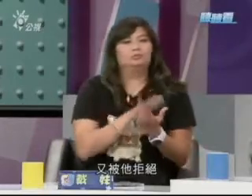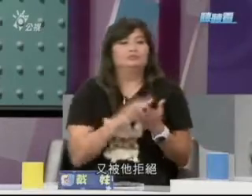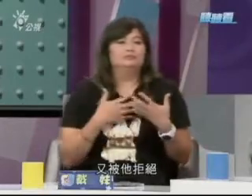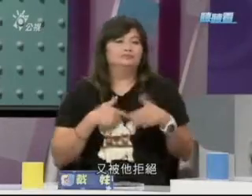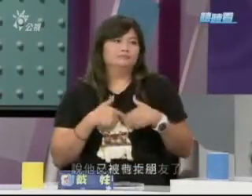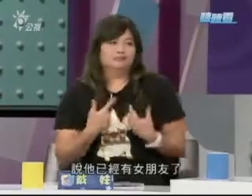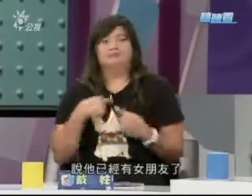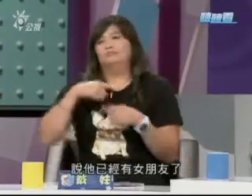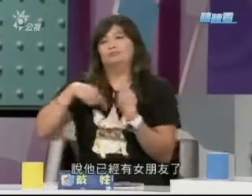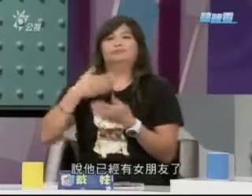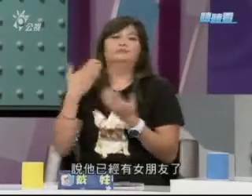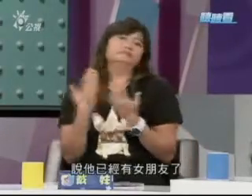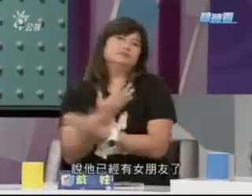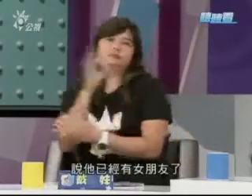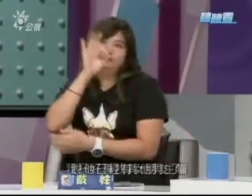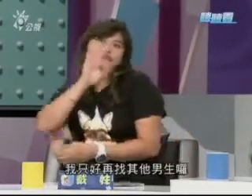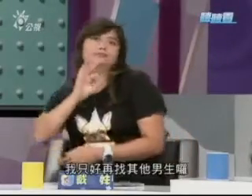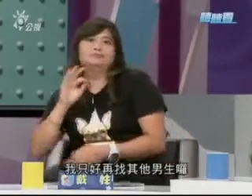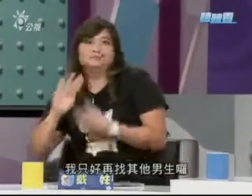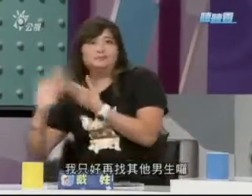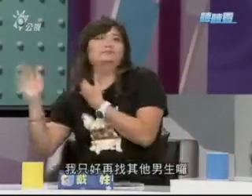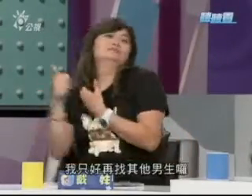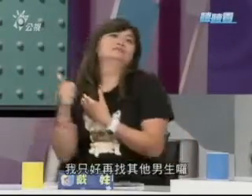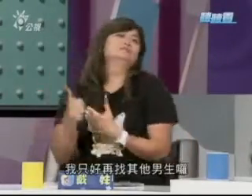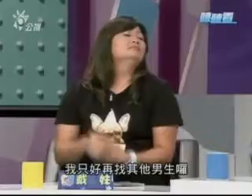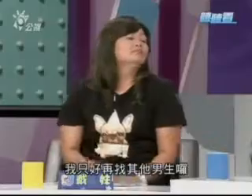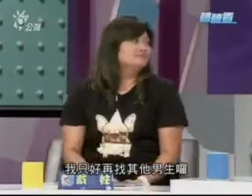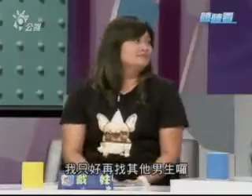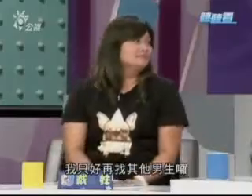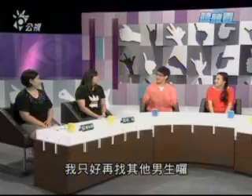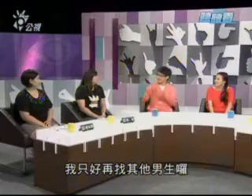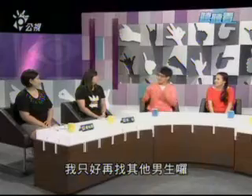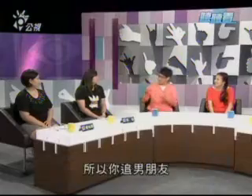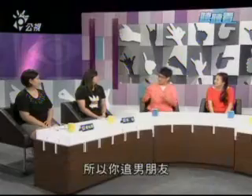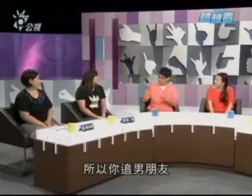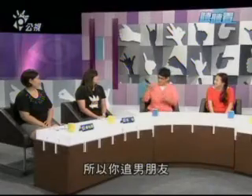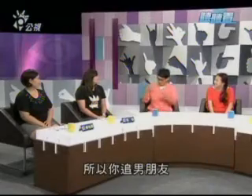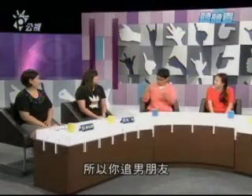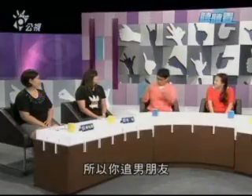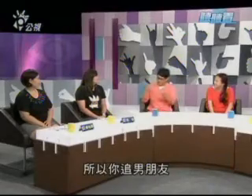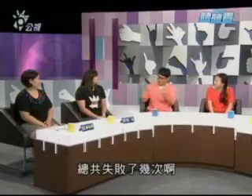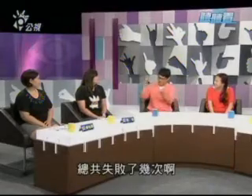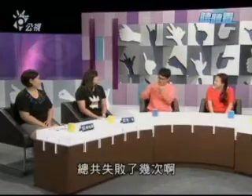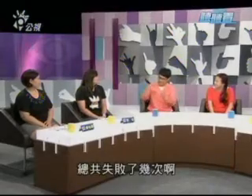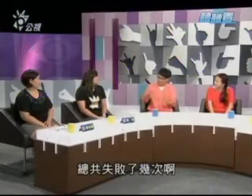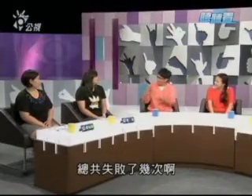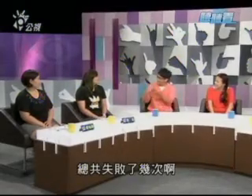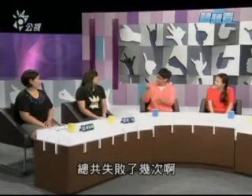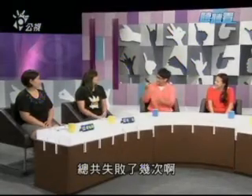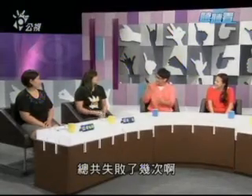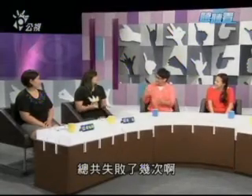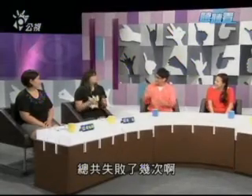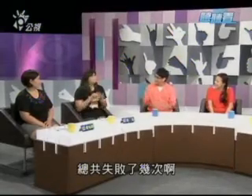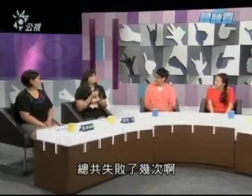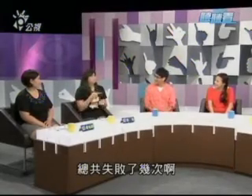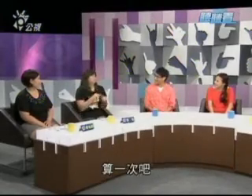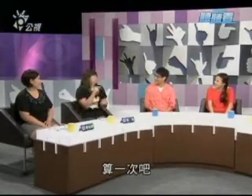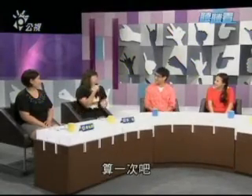绝，说他已经有女朋友了，我只好再找其他男生咯。 所以你追男朋友总共失败了几次啊？ 算一次